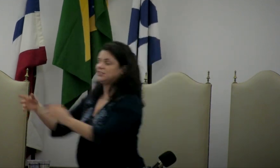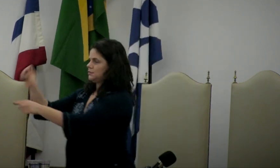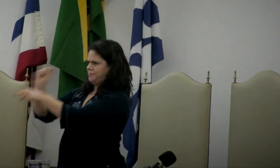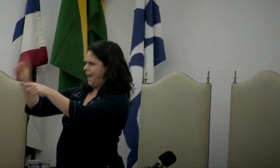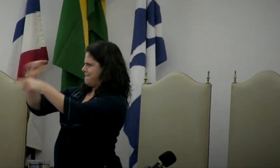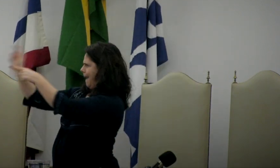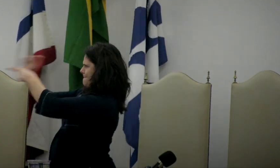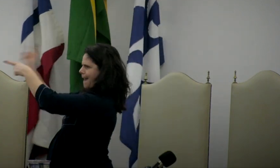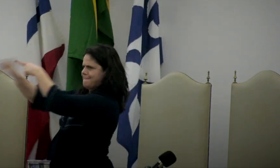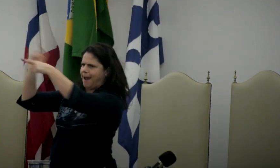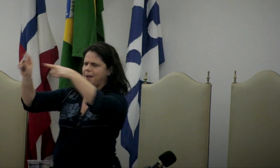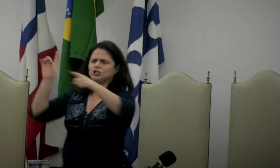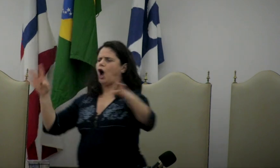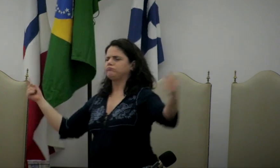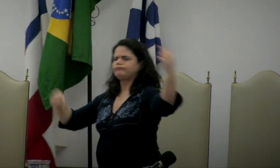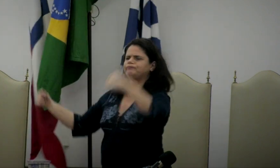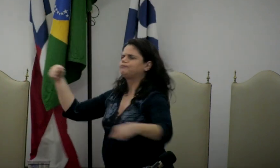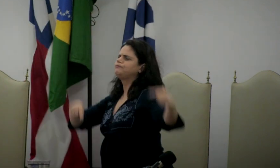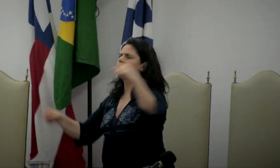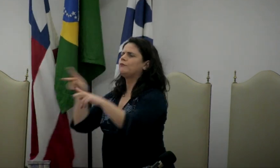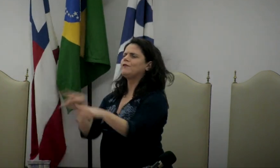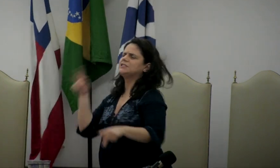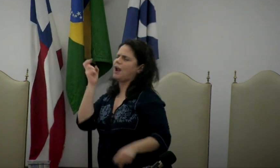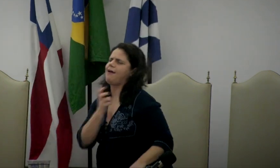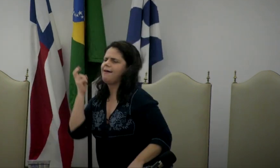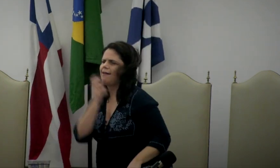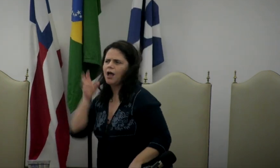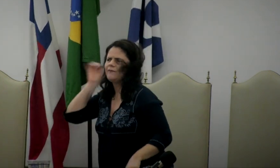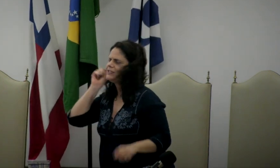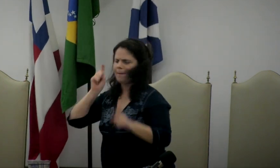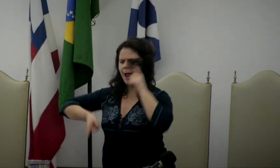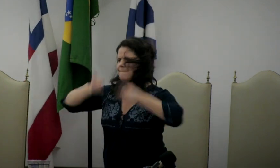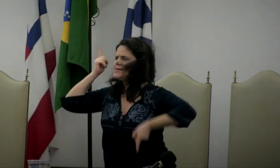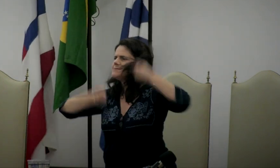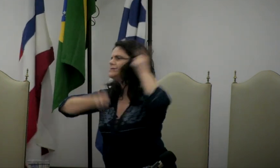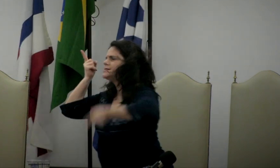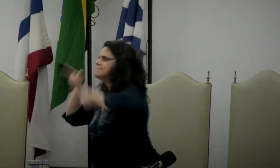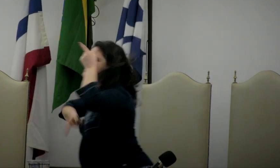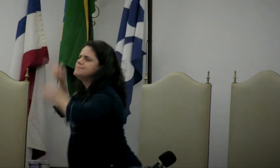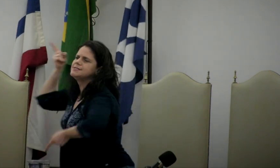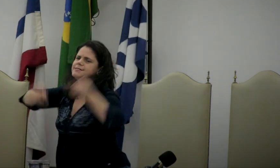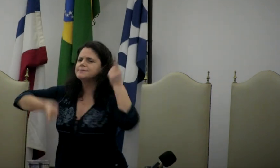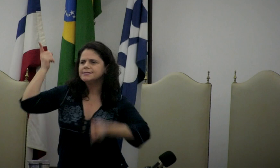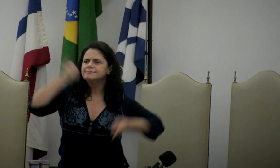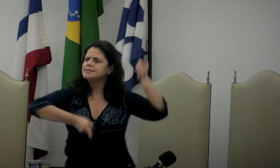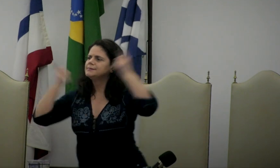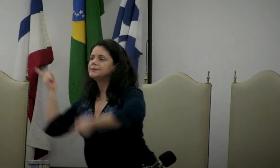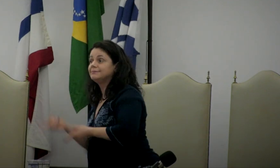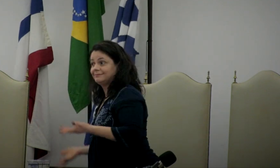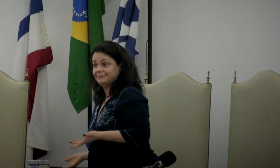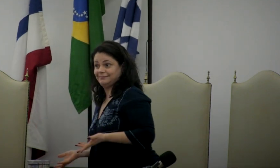das escolas e após isso, tudo foi proibido. Todos foram mandados embora e foram substituídos por pessoas que ensinavam a oralizar